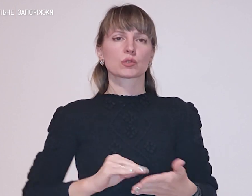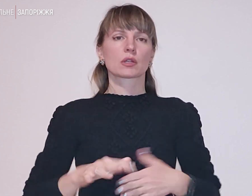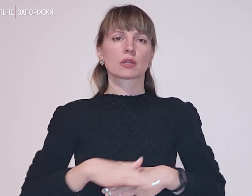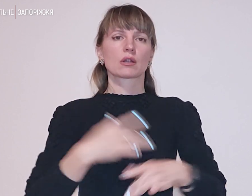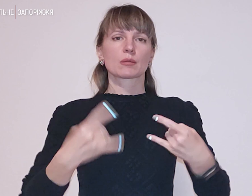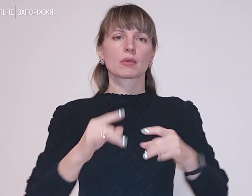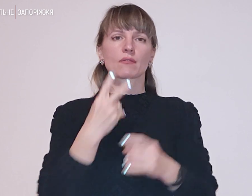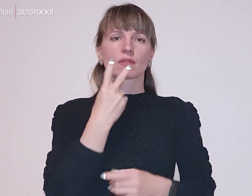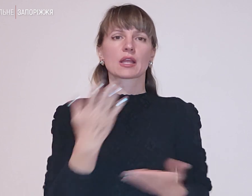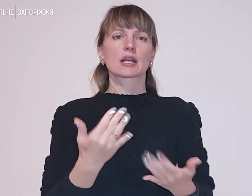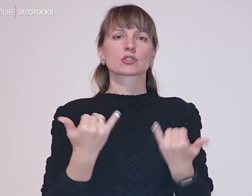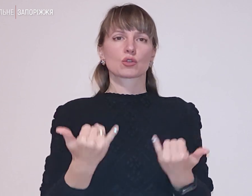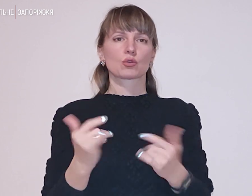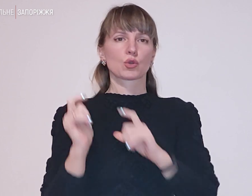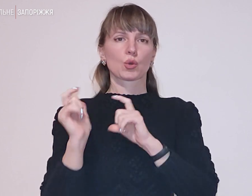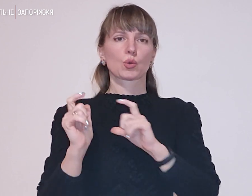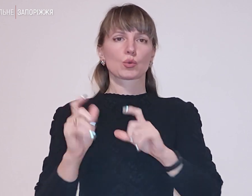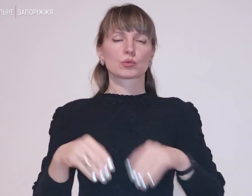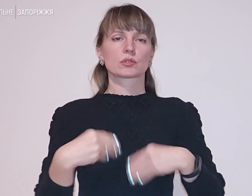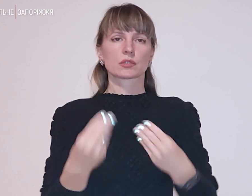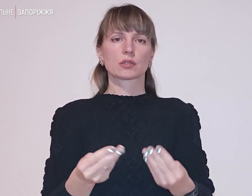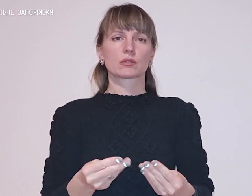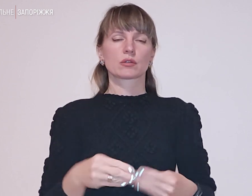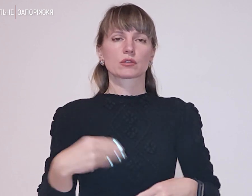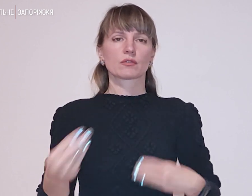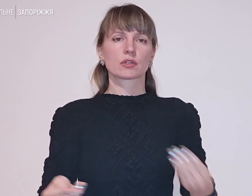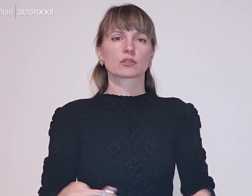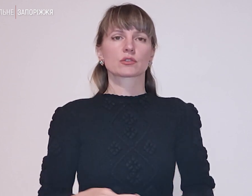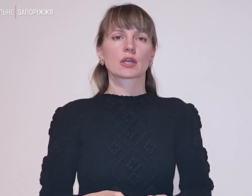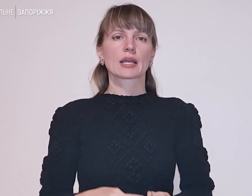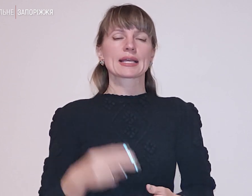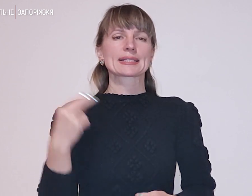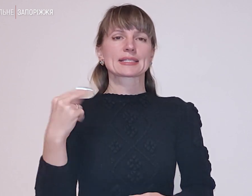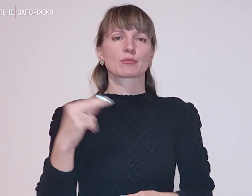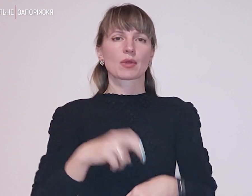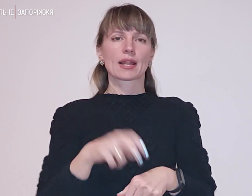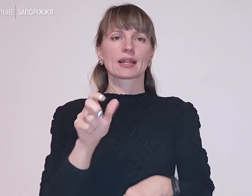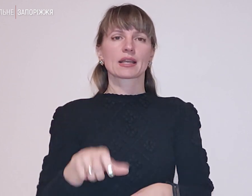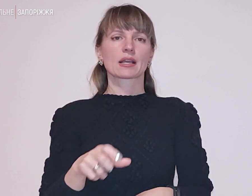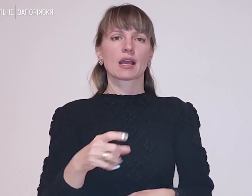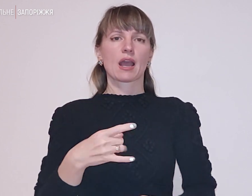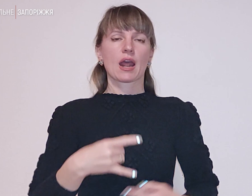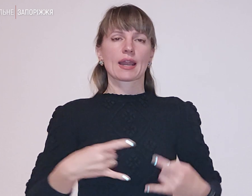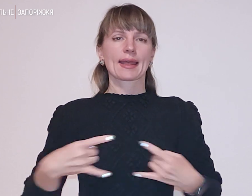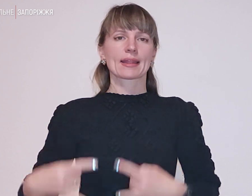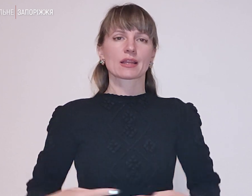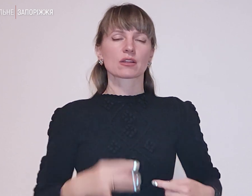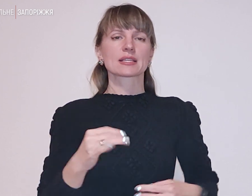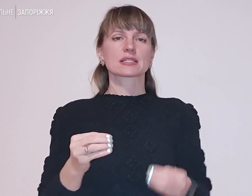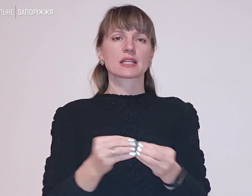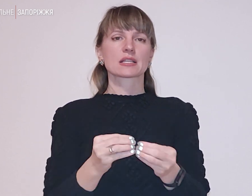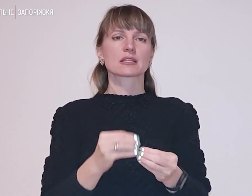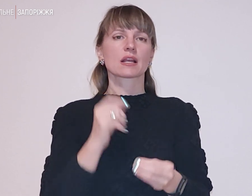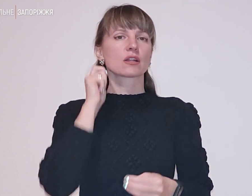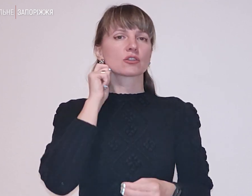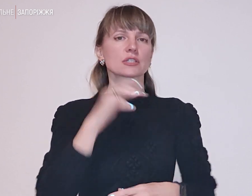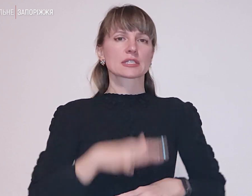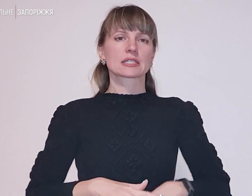сьогодні розвантажують гуманітарну допомогу. Запорізький лікар-рентгенолог із 10-річним стажем Сергій